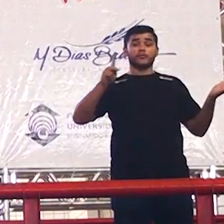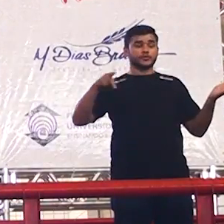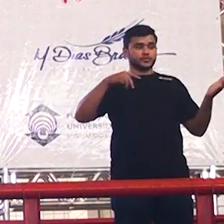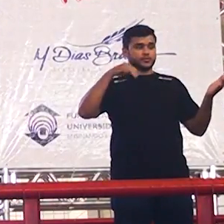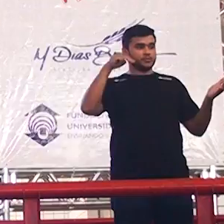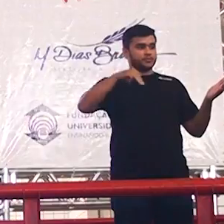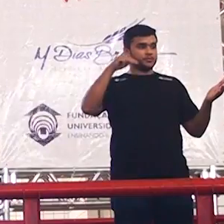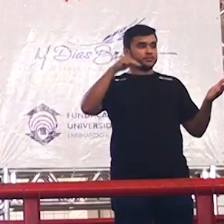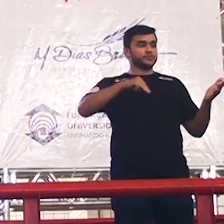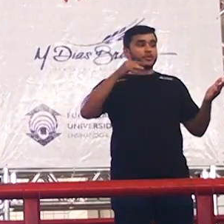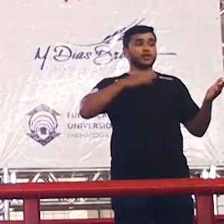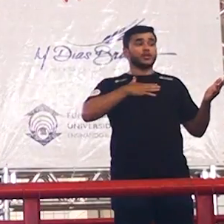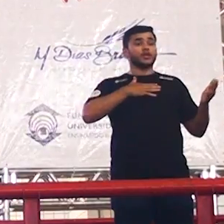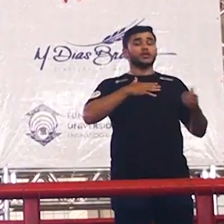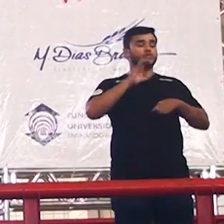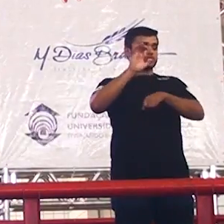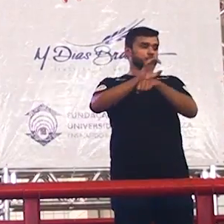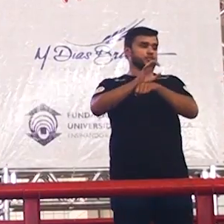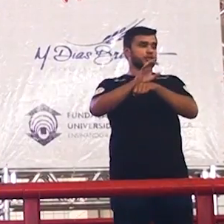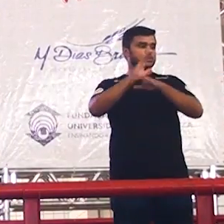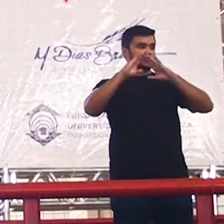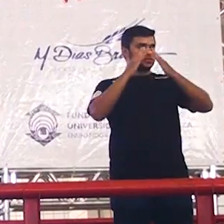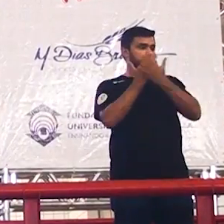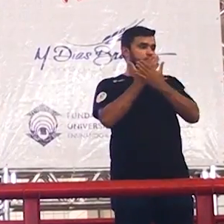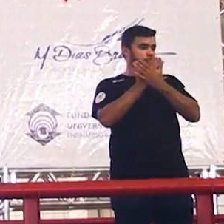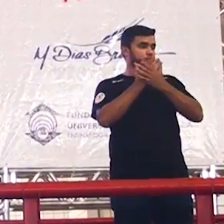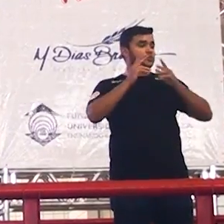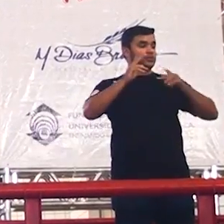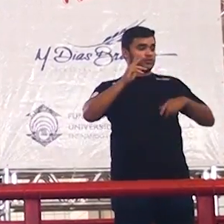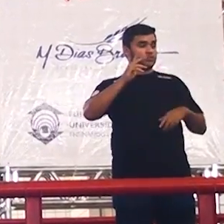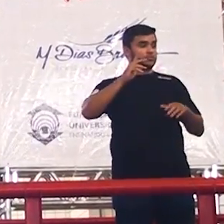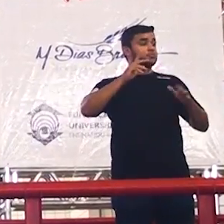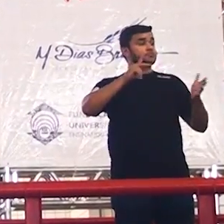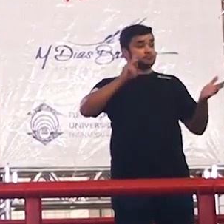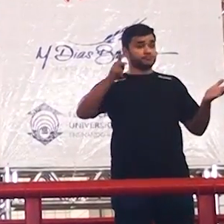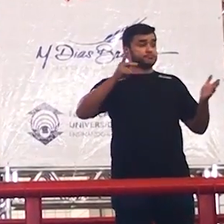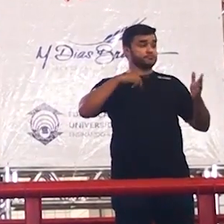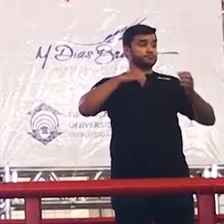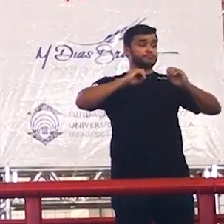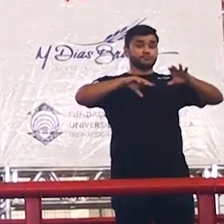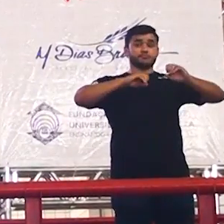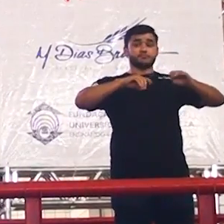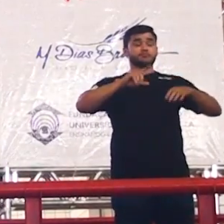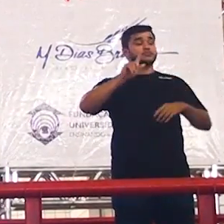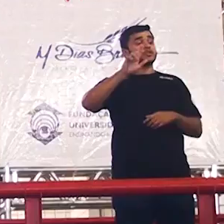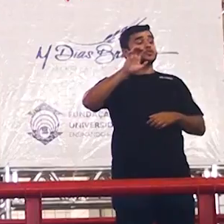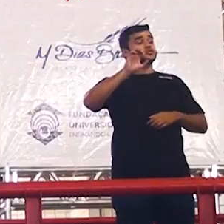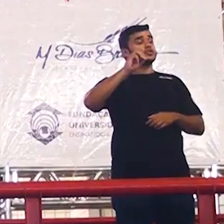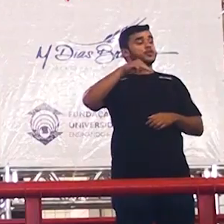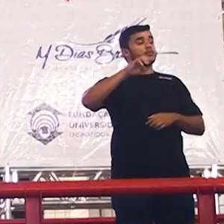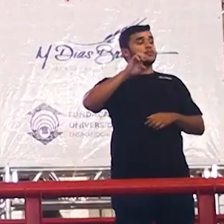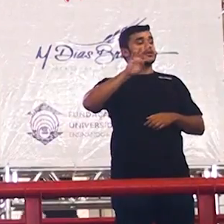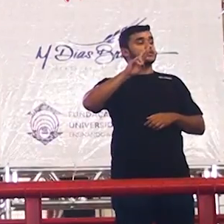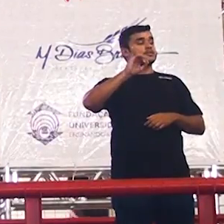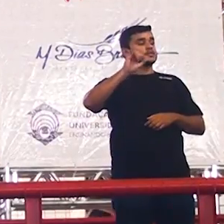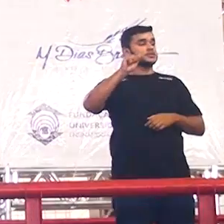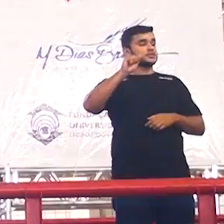rede estadual de ensino, e vim aqui trabalhar com vocês hoje geometria plana, tá